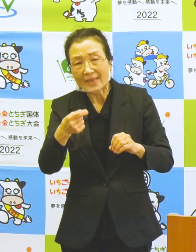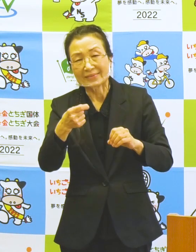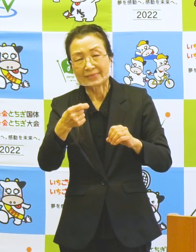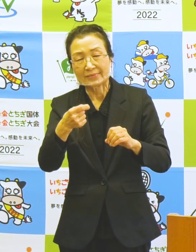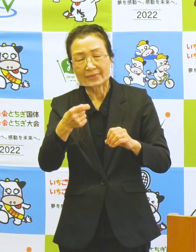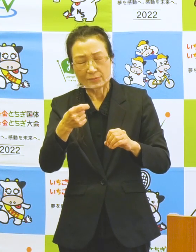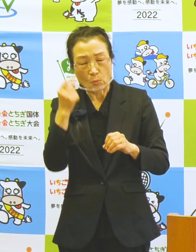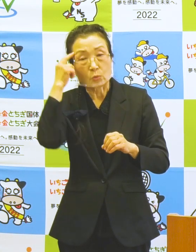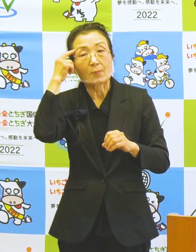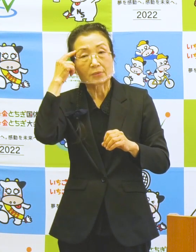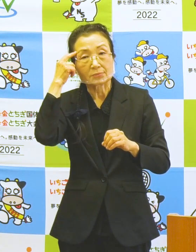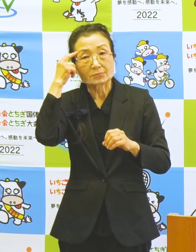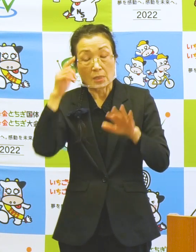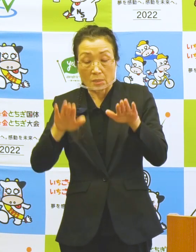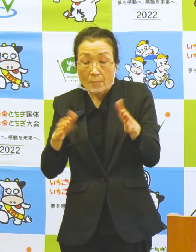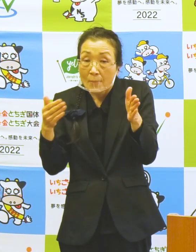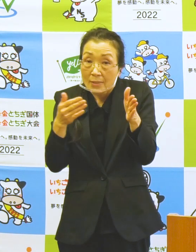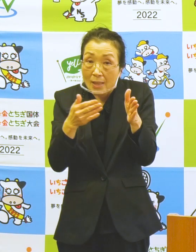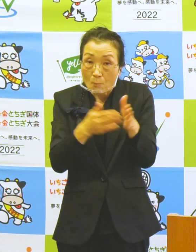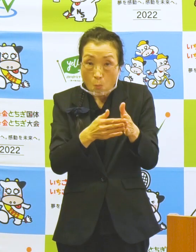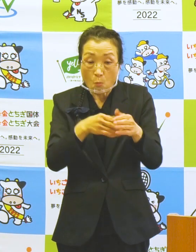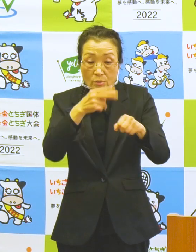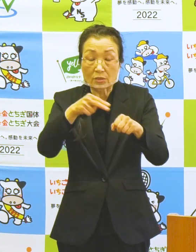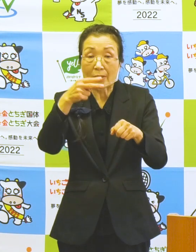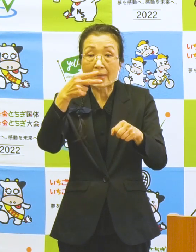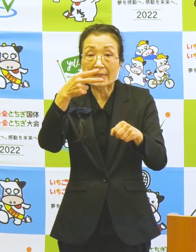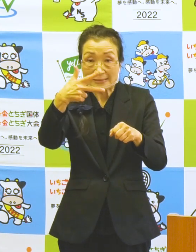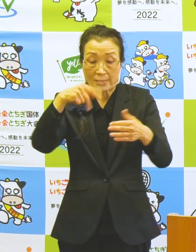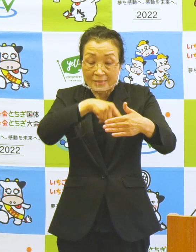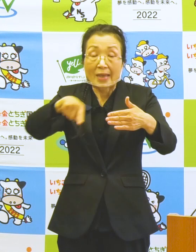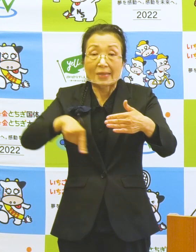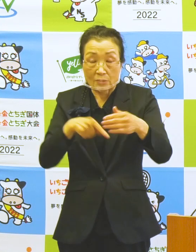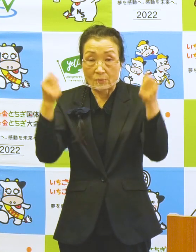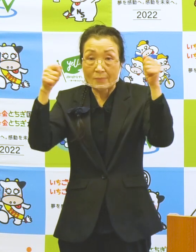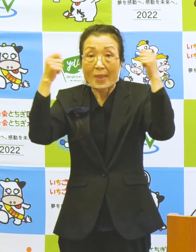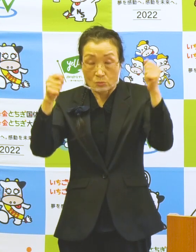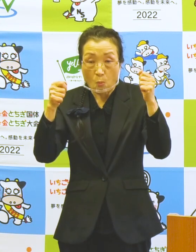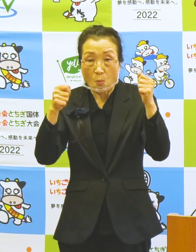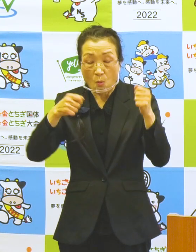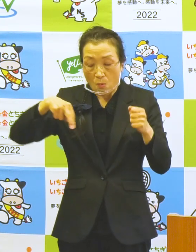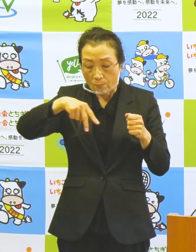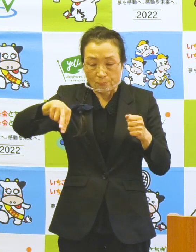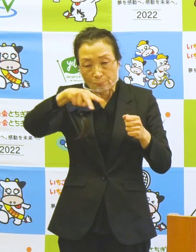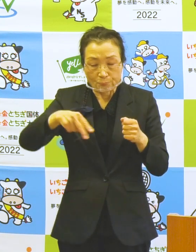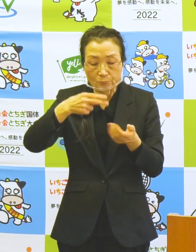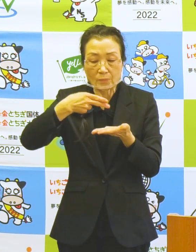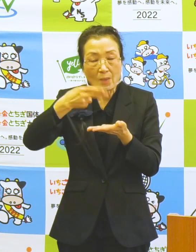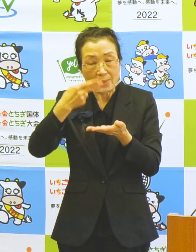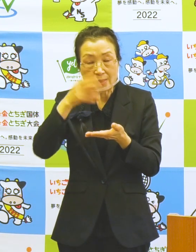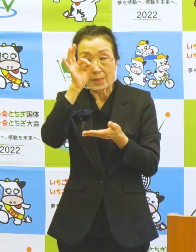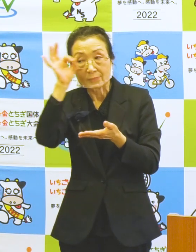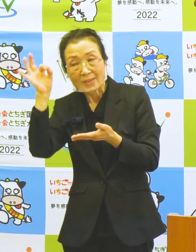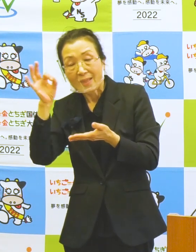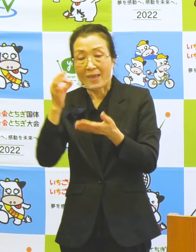思いを持ち、これまでも市内では温泉ガストロノミーウォーキングなどを開催し、